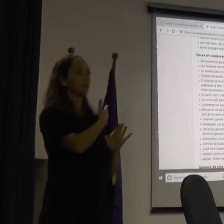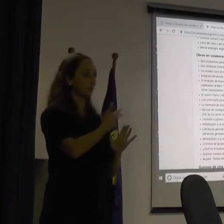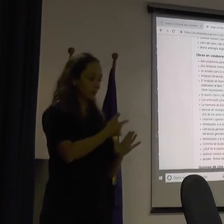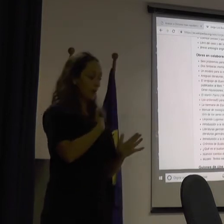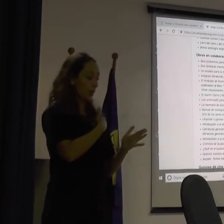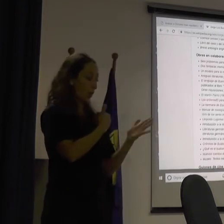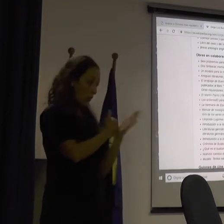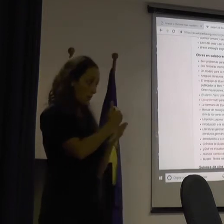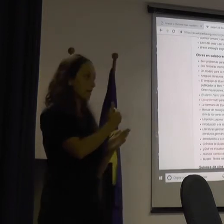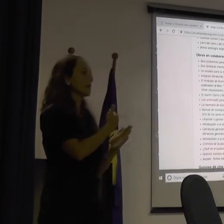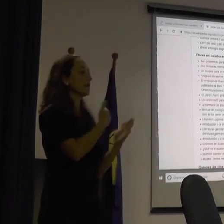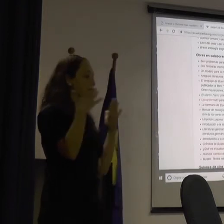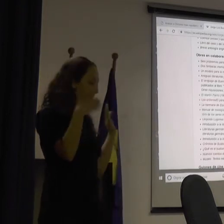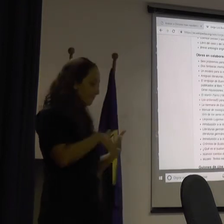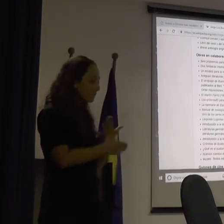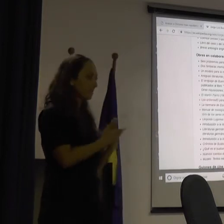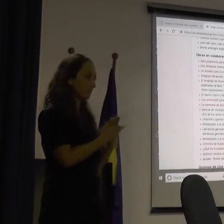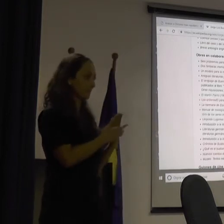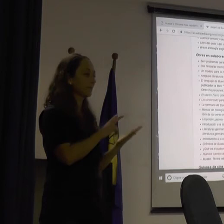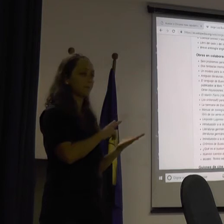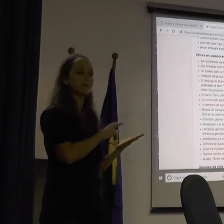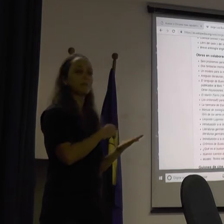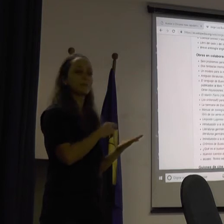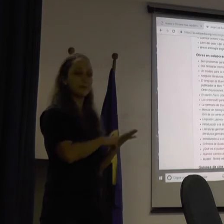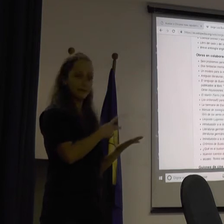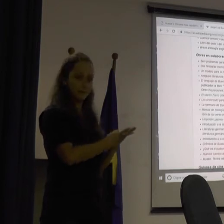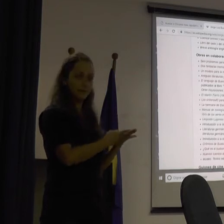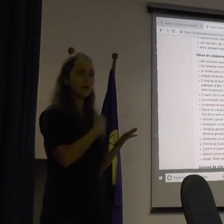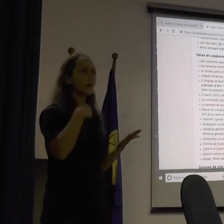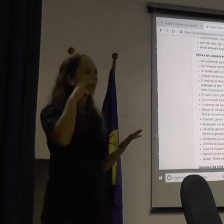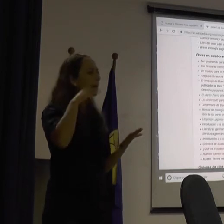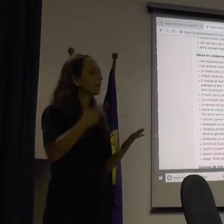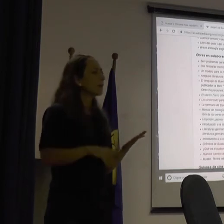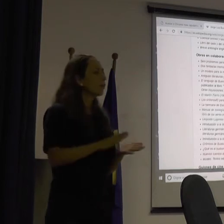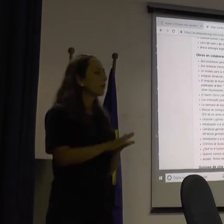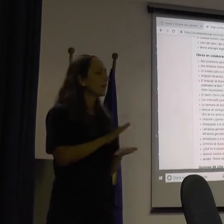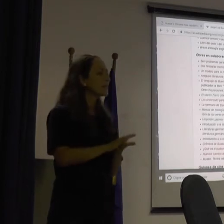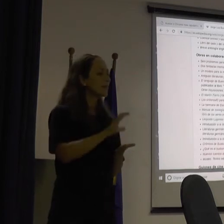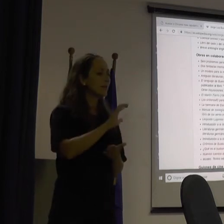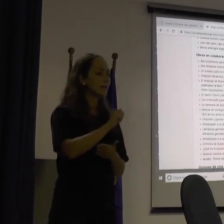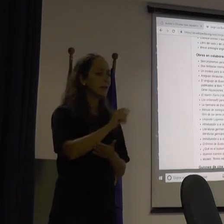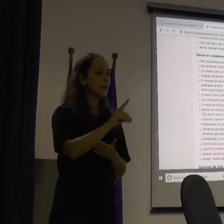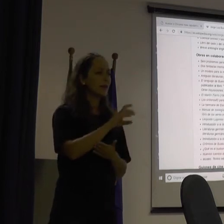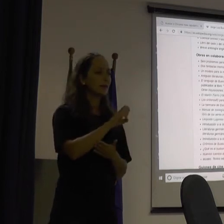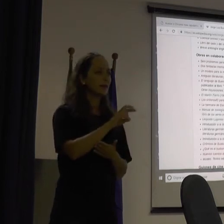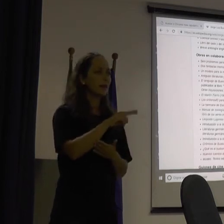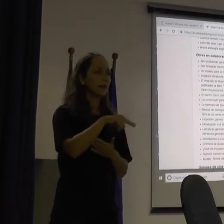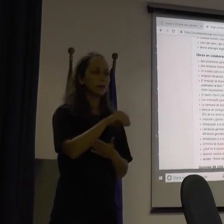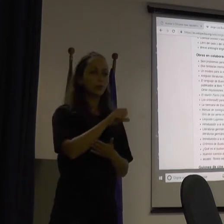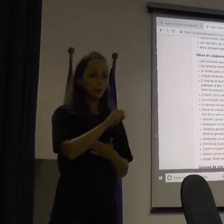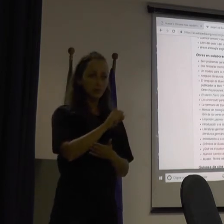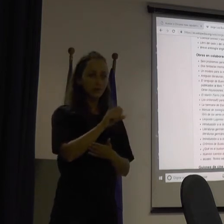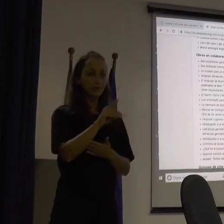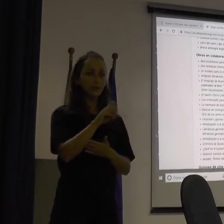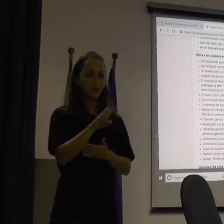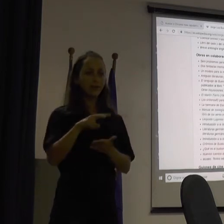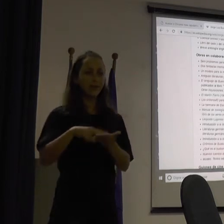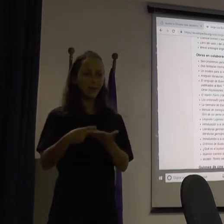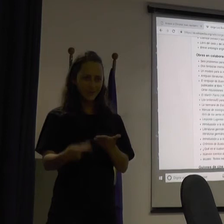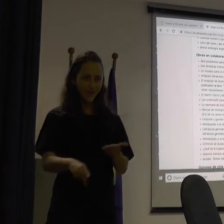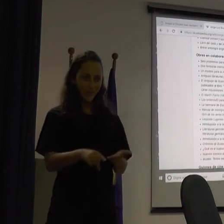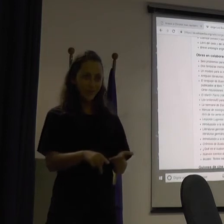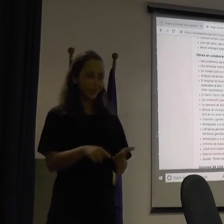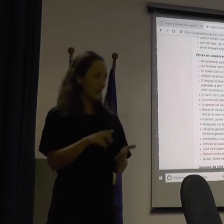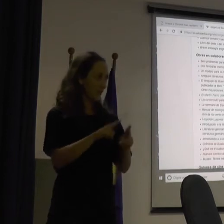de tradução aqui, que foi em 96. Né? Desde 96 eu trabalho com tradução e leio. Mas